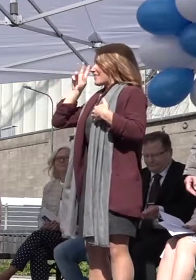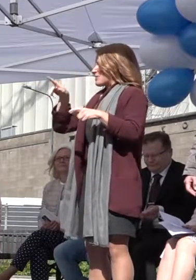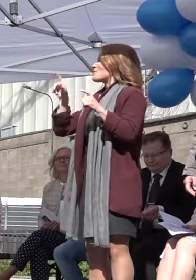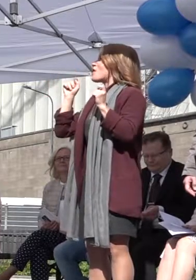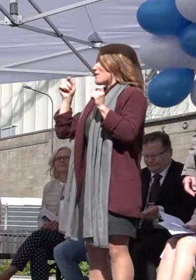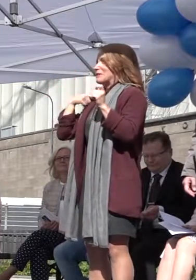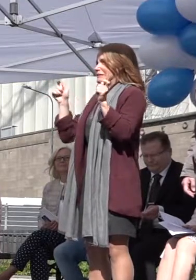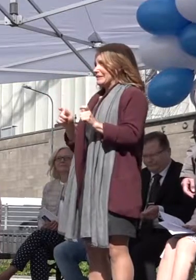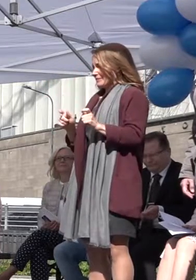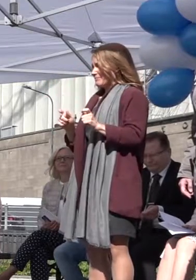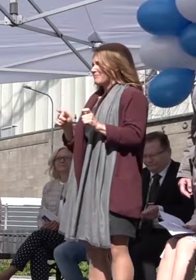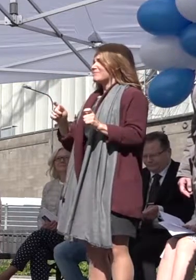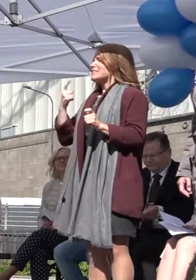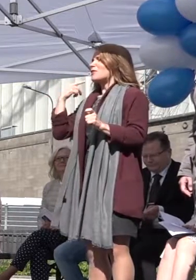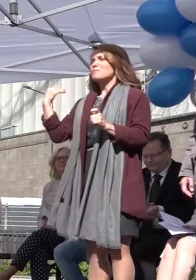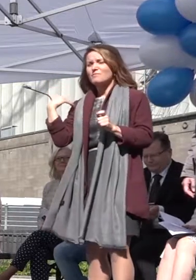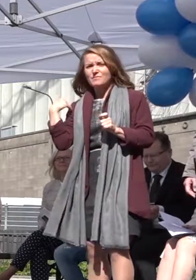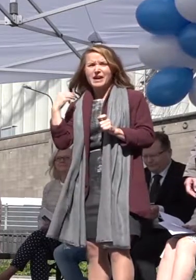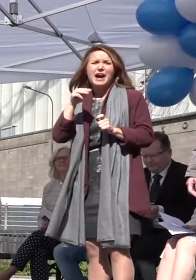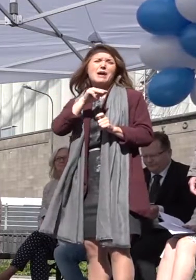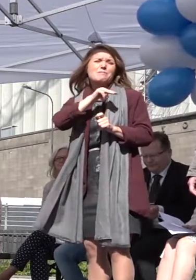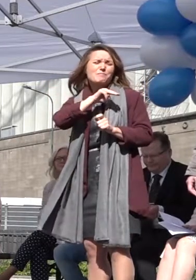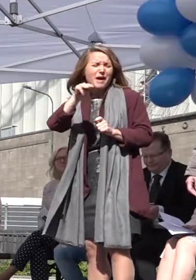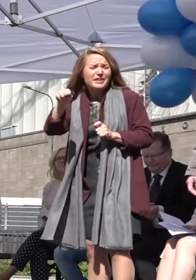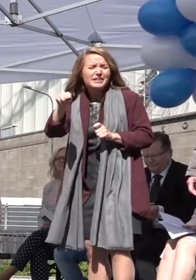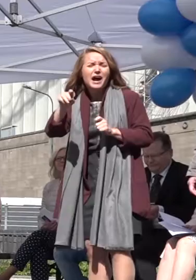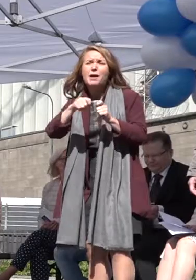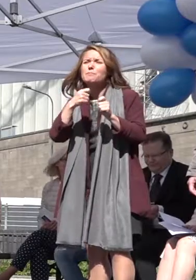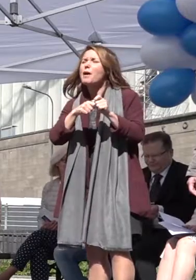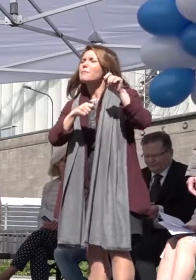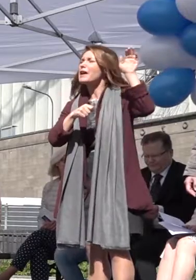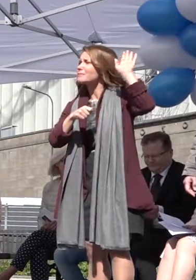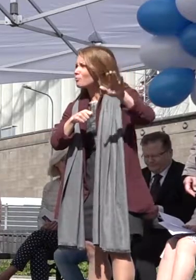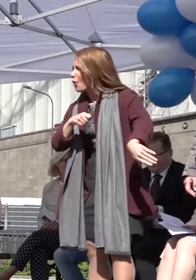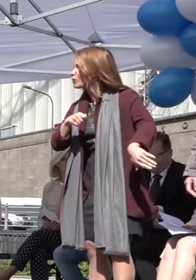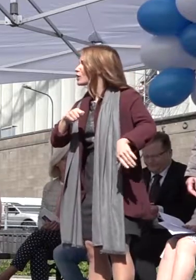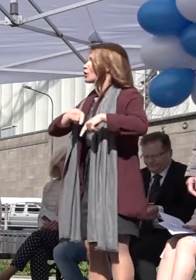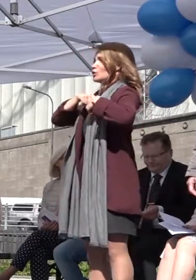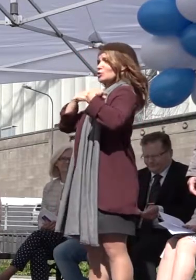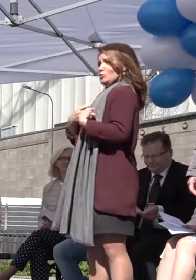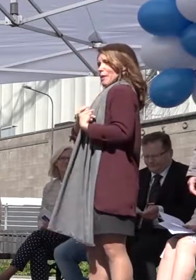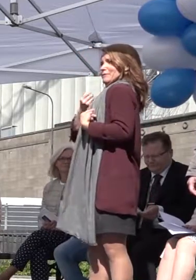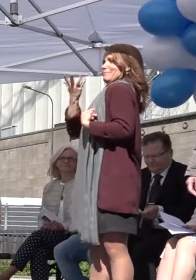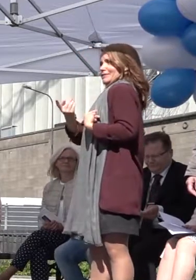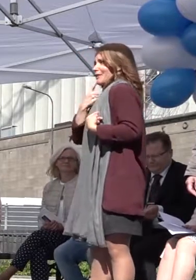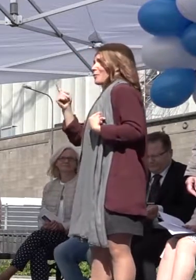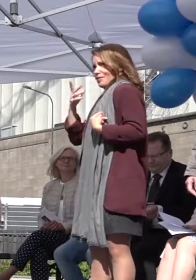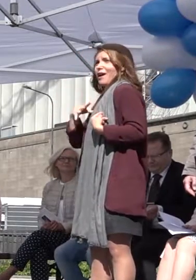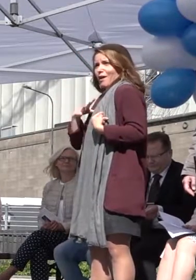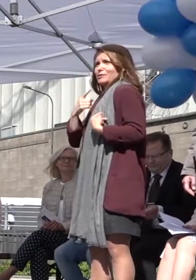sanoi sitten, että Marja, laita vaan nuo paperit tuosta sivuun ja puhu sydämestäsi sitä, mitä haluat meille täällä sanoa,